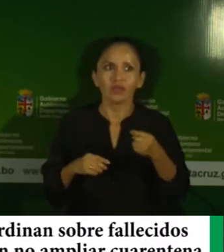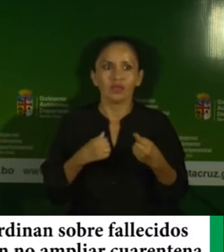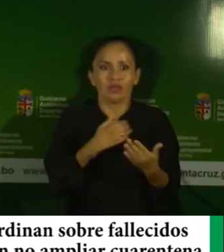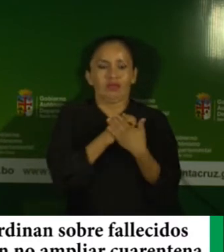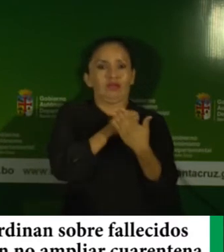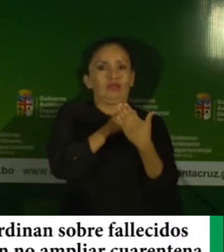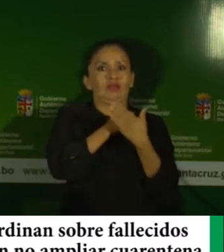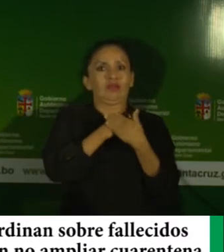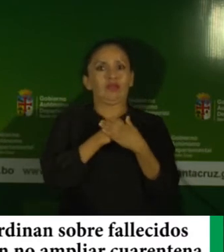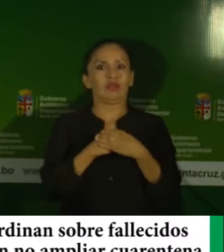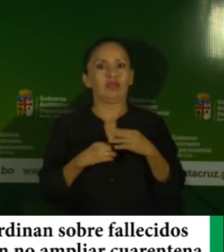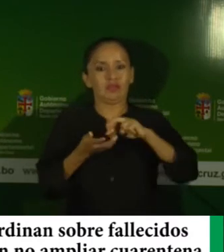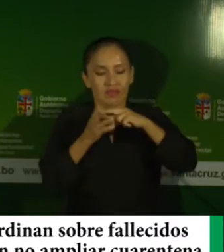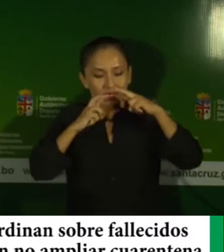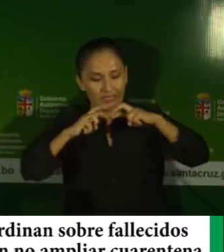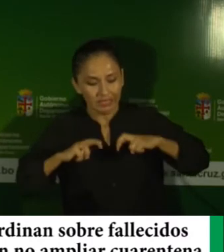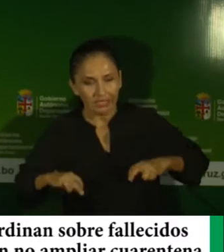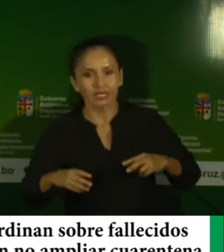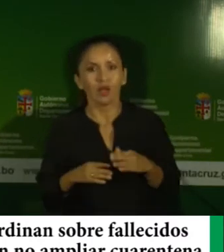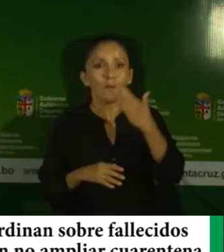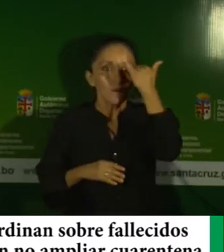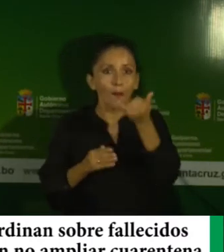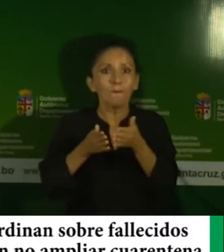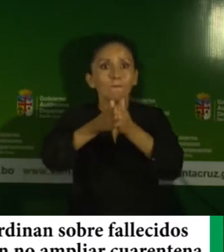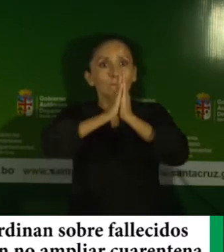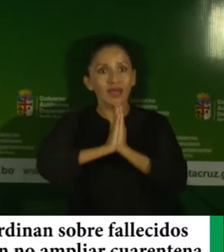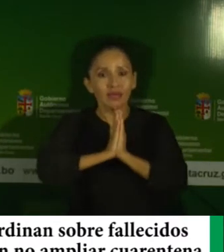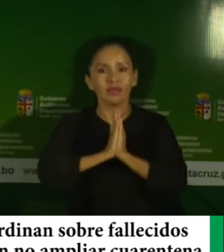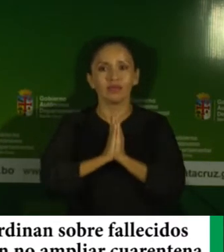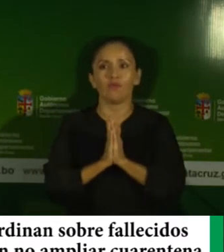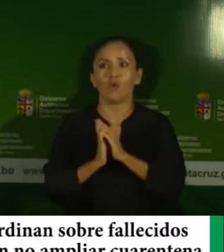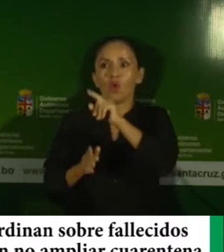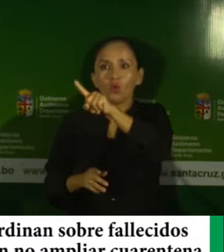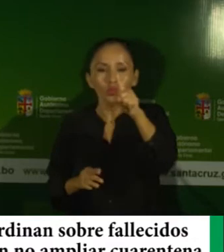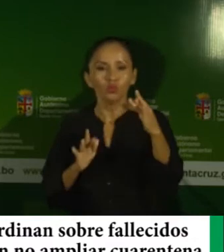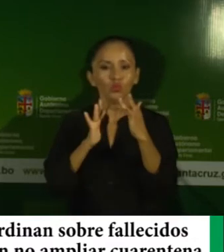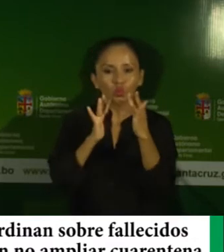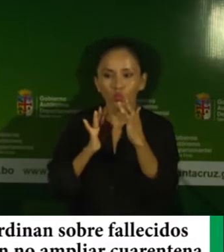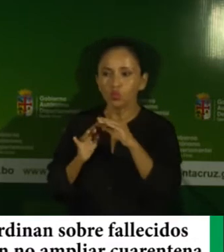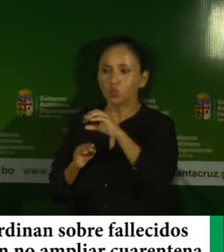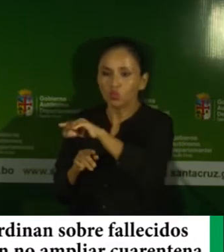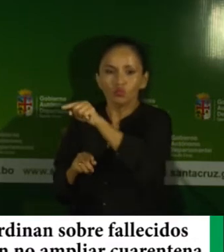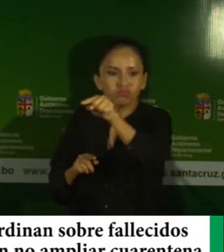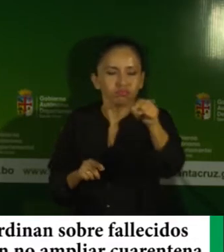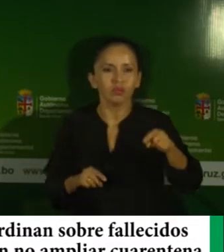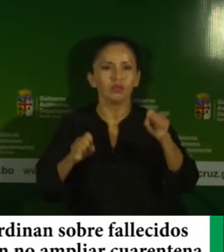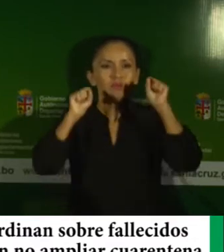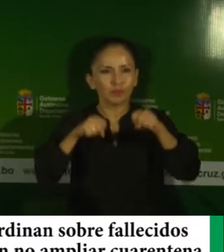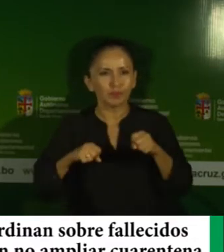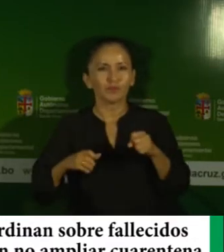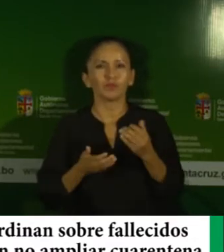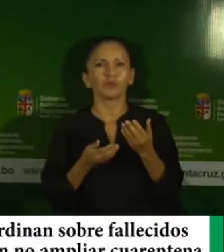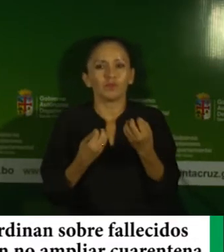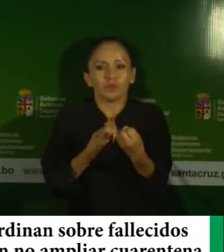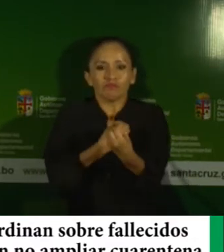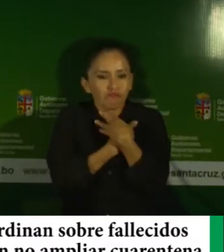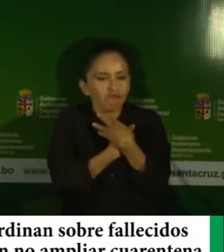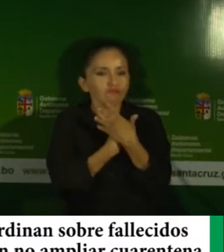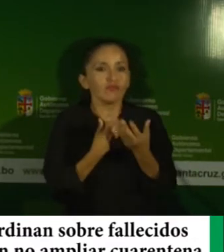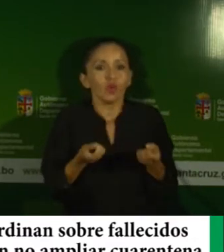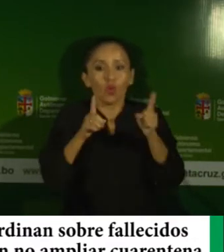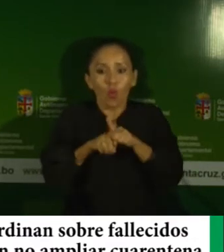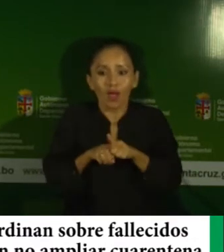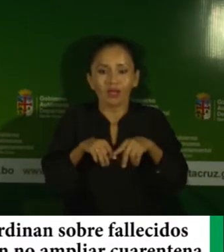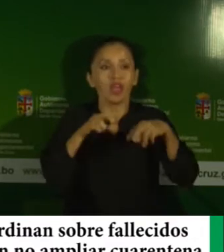al diagnóstico. Por lo tanto, les pedimos justamente que los contactos puedan avisar, ¿no es cierto?,